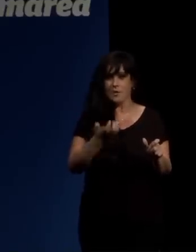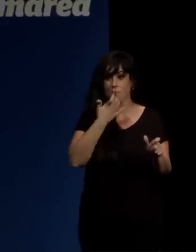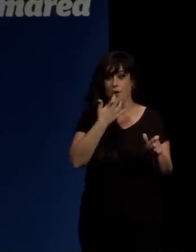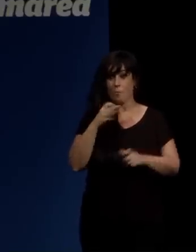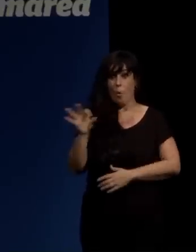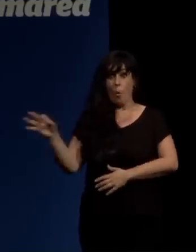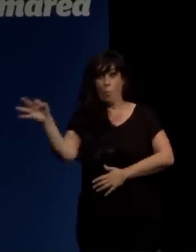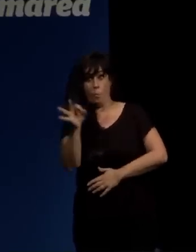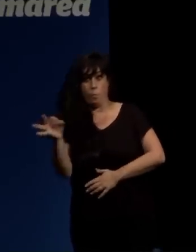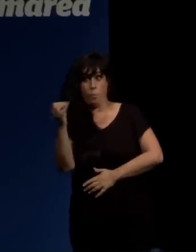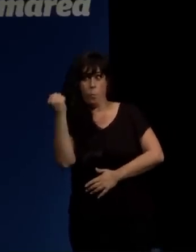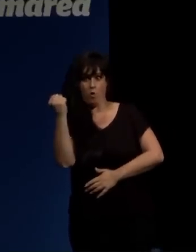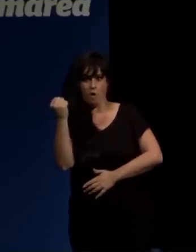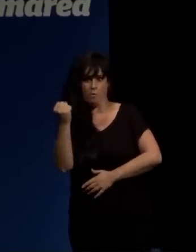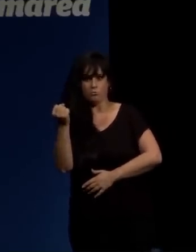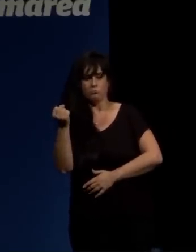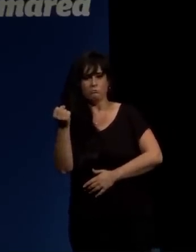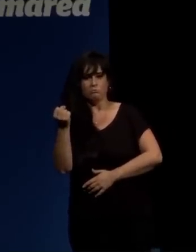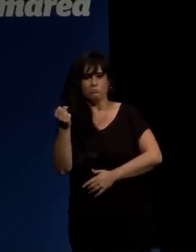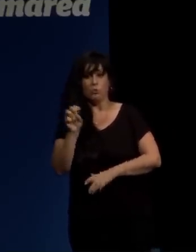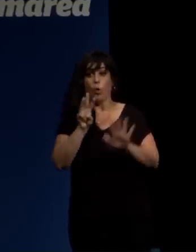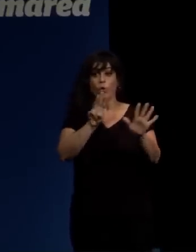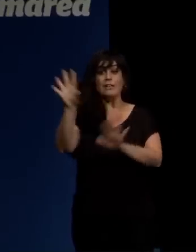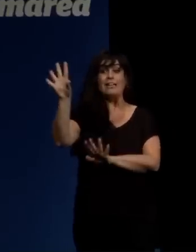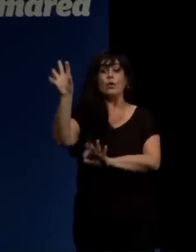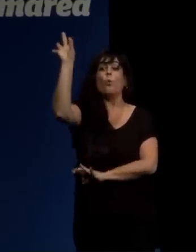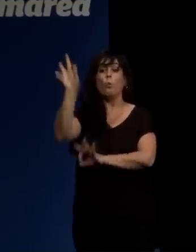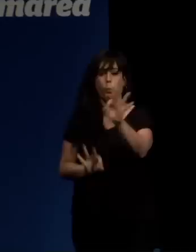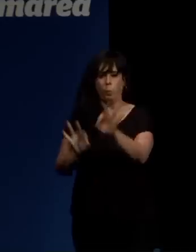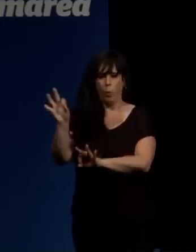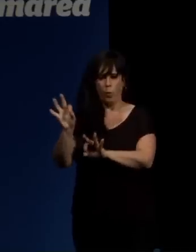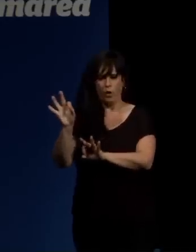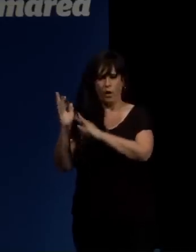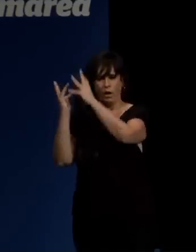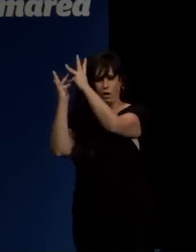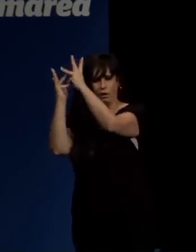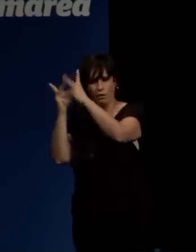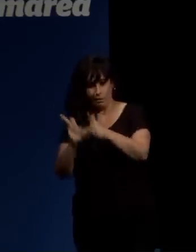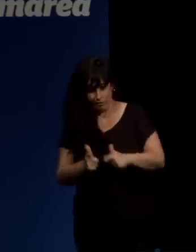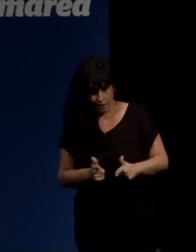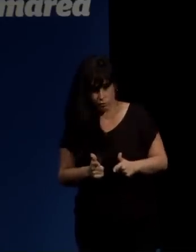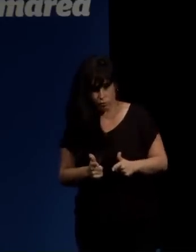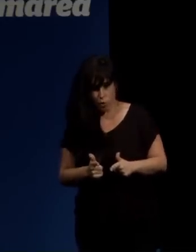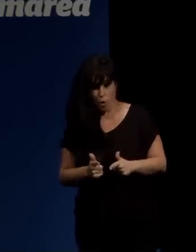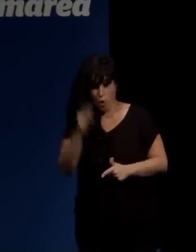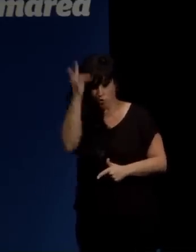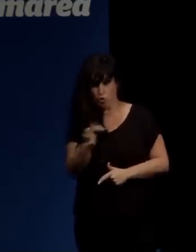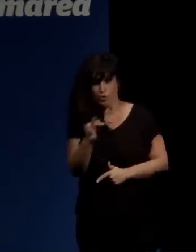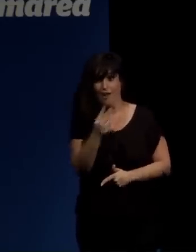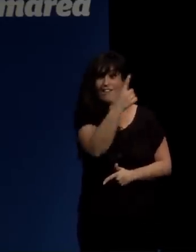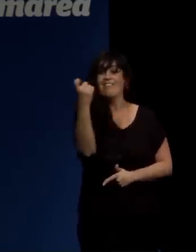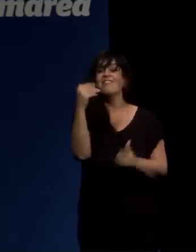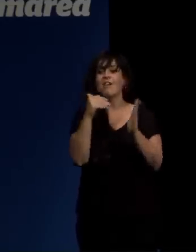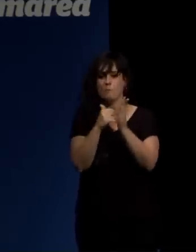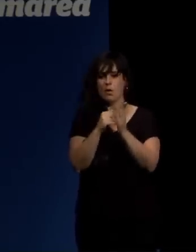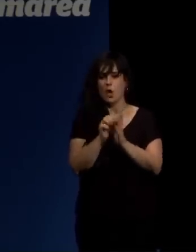Podemos, polo 85% dun censo de máis de 10.000 personas. Eles que utilizan